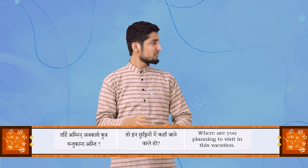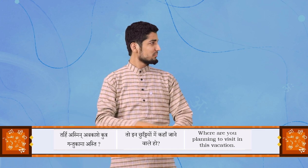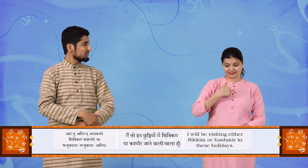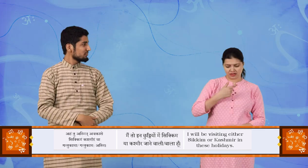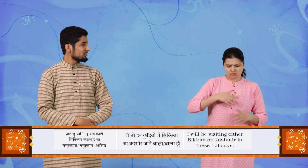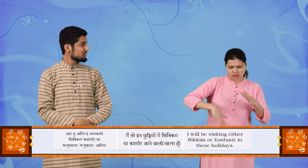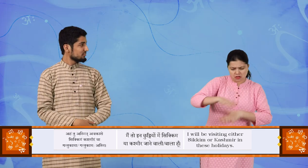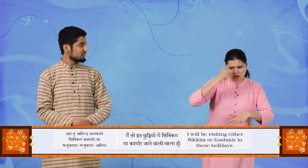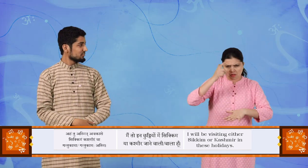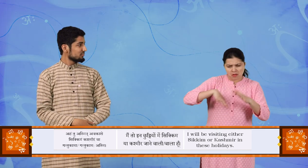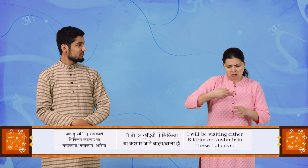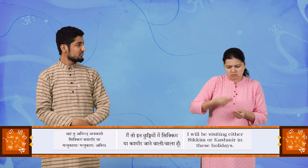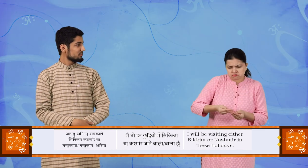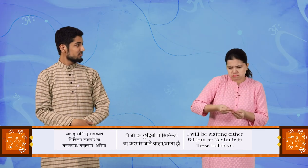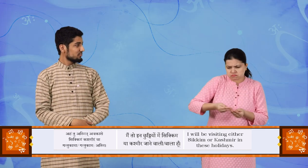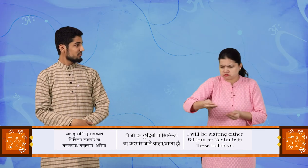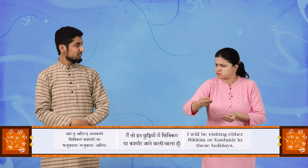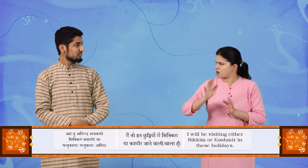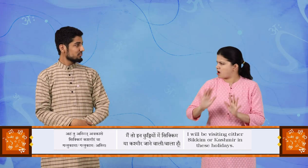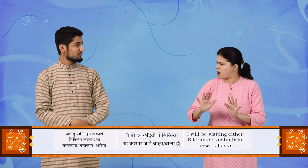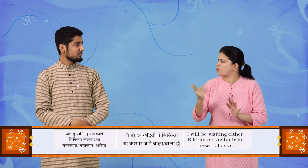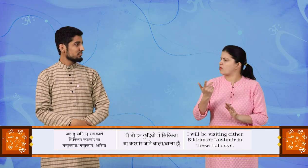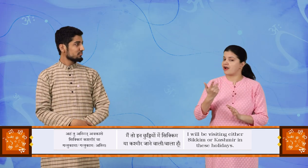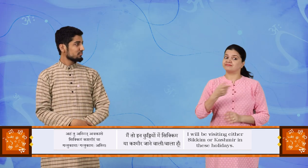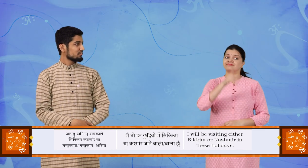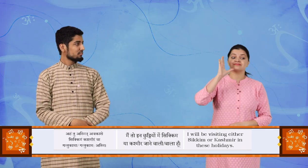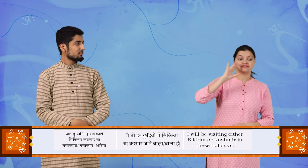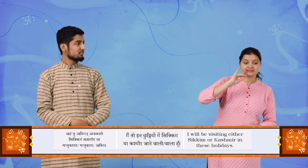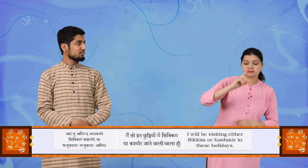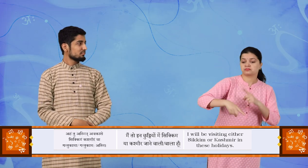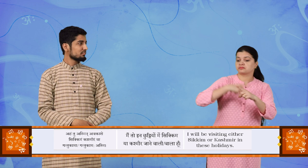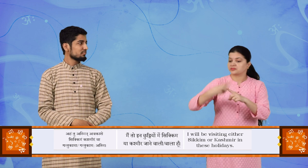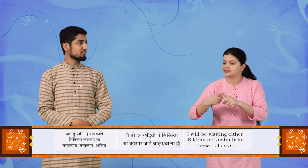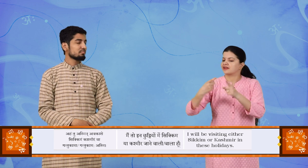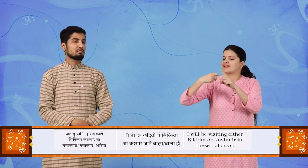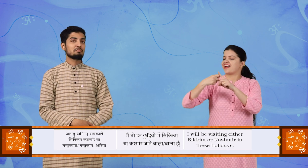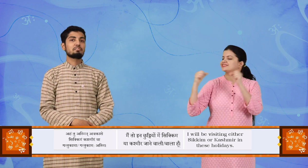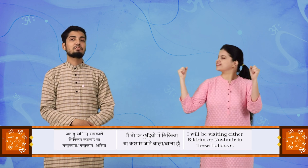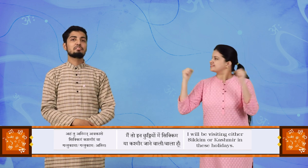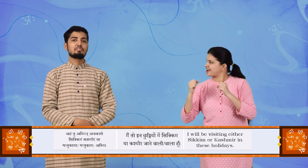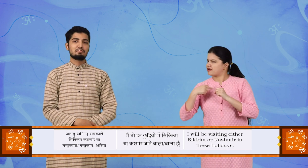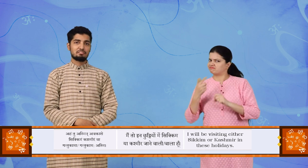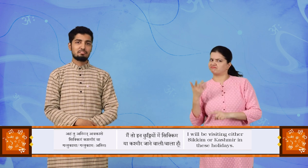अहम तो अष्टमी नवकारशी सिक्किम कश्मीर व गणित व सामाजिक स्थिति